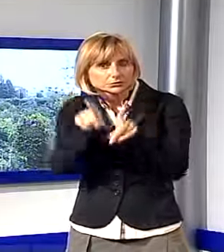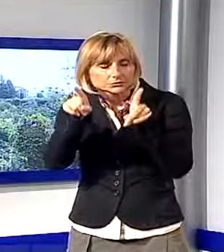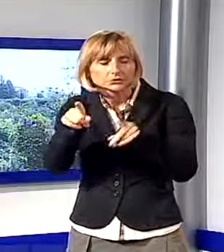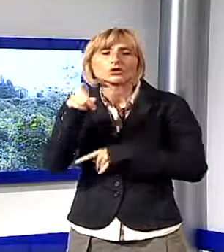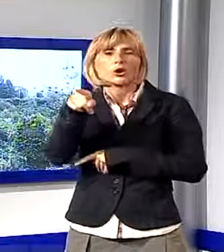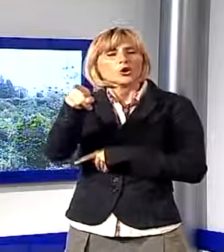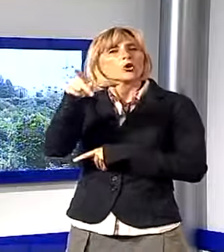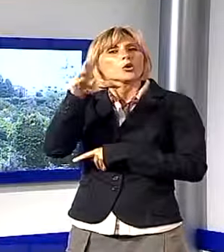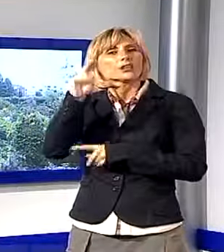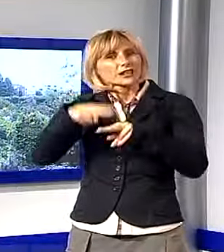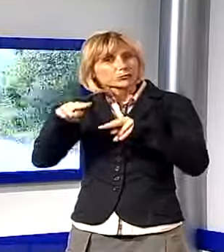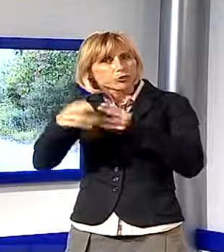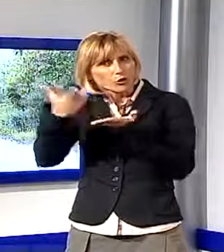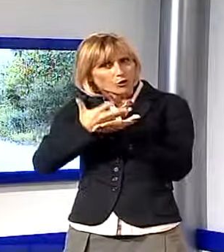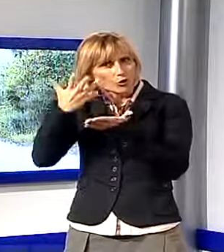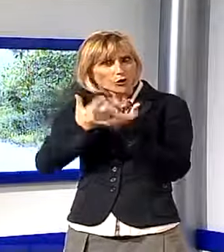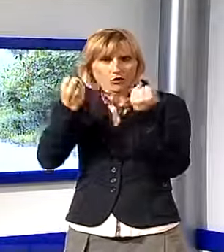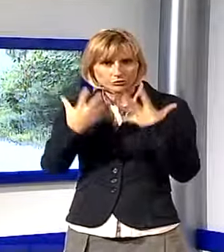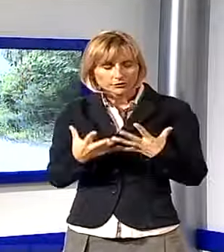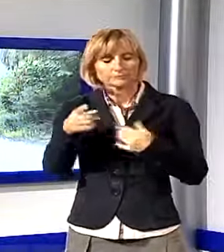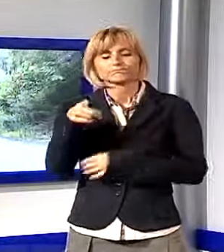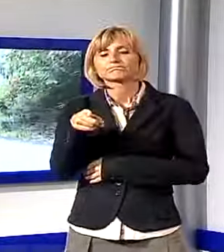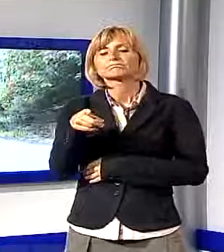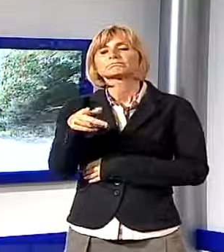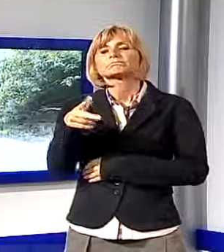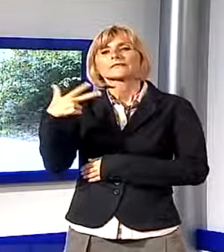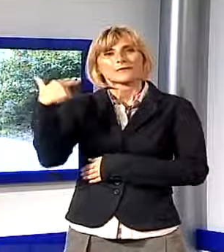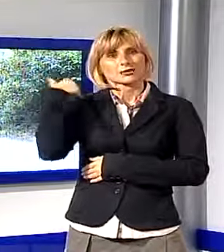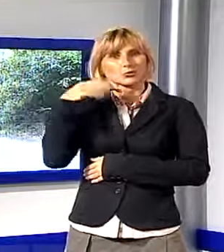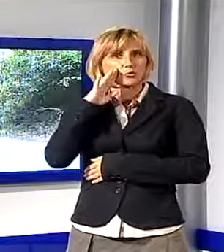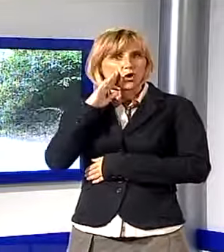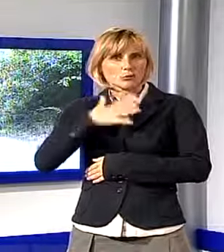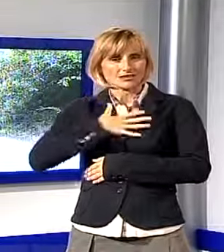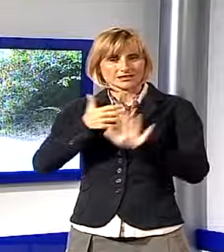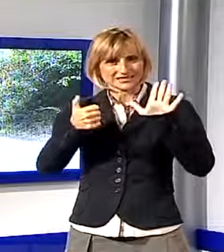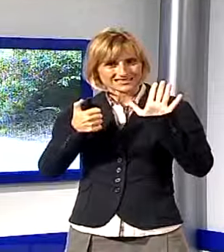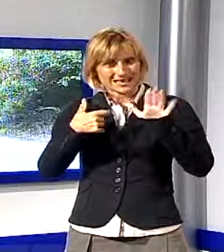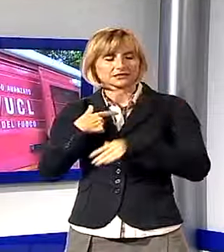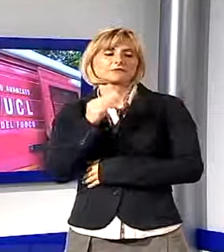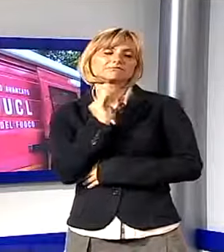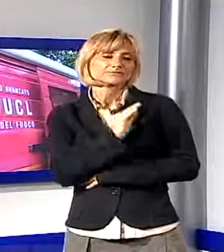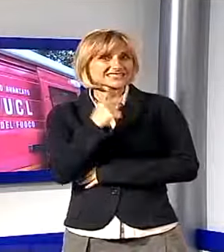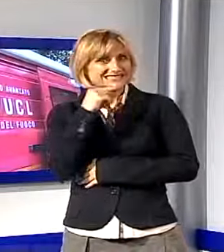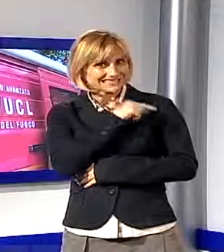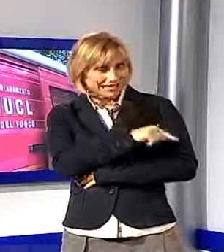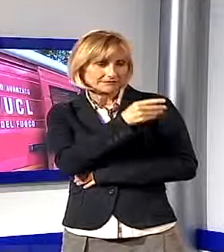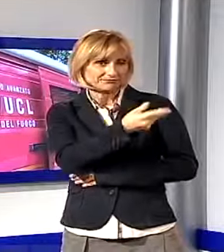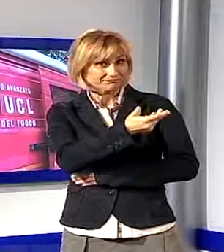raccontarci i dettagli di quanto accaduto. Venerdì l'uomo di 60 anni ha chiesto alla zia se voleva accompagnarlo alla località Madonna del Monte